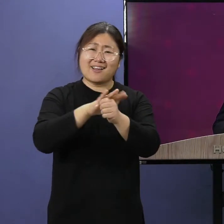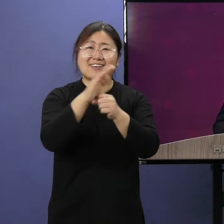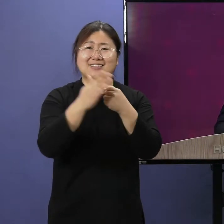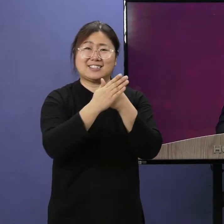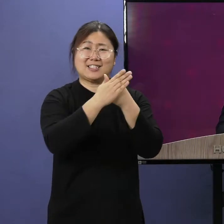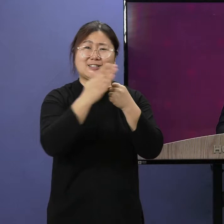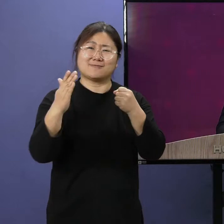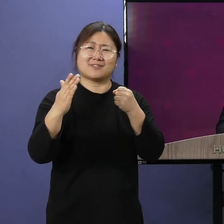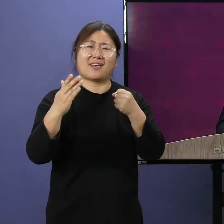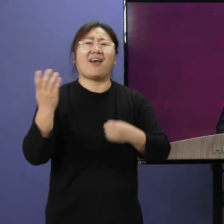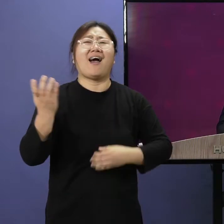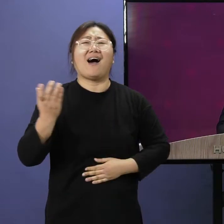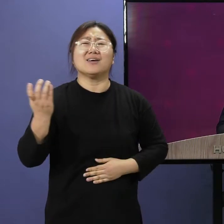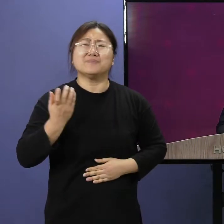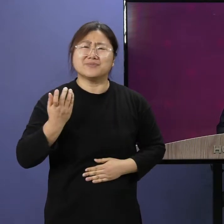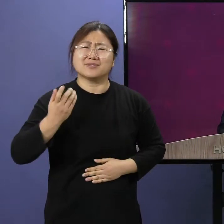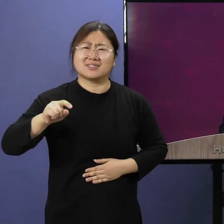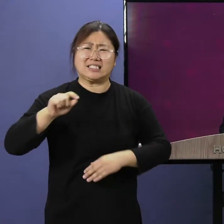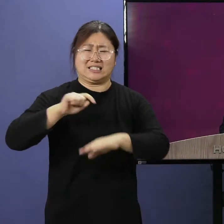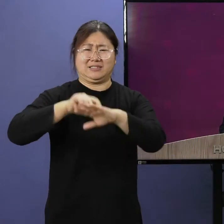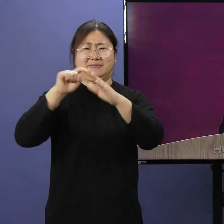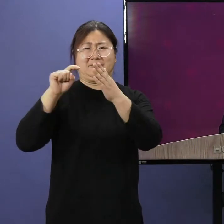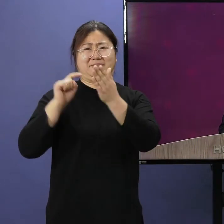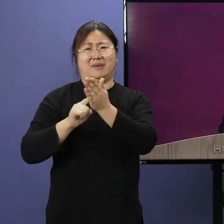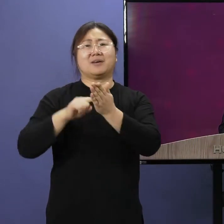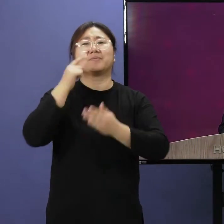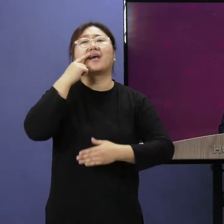마음이 아버지에게 주어진 것이죠.